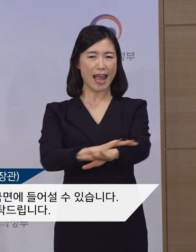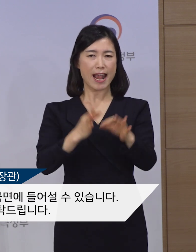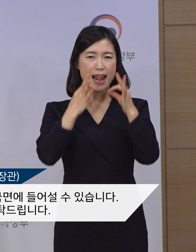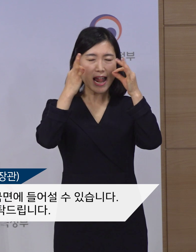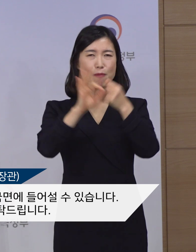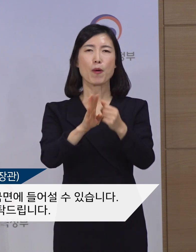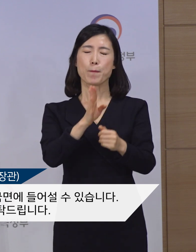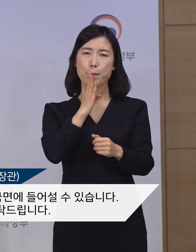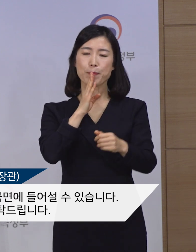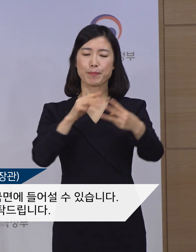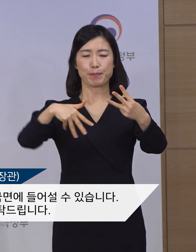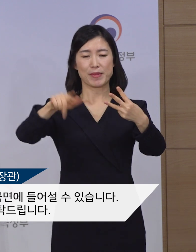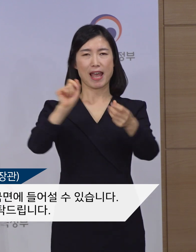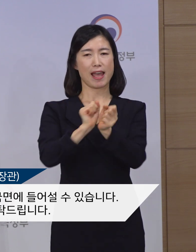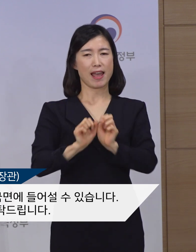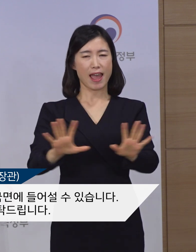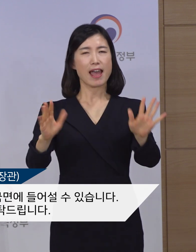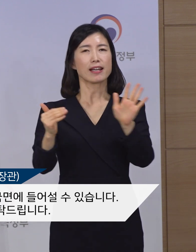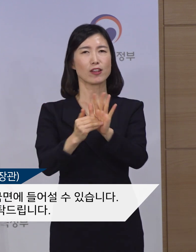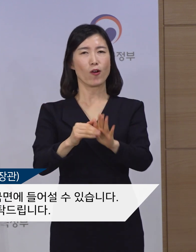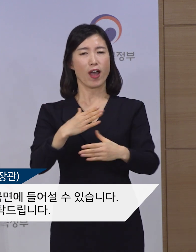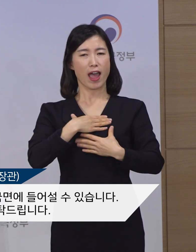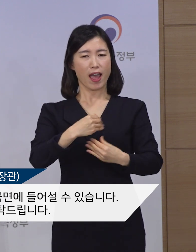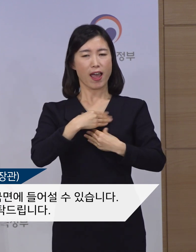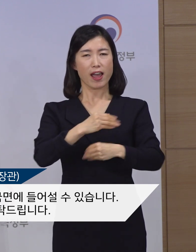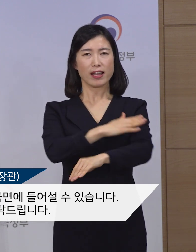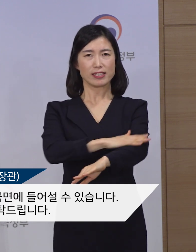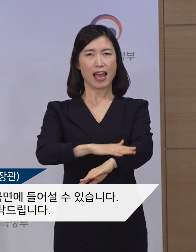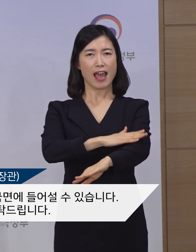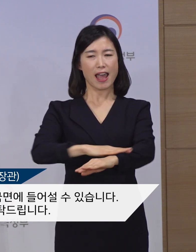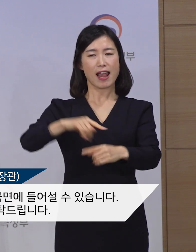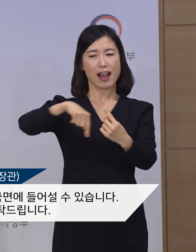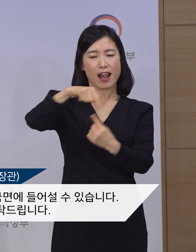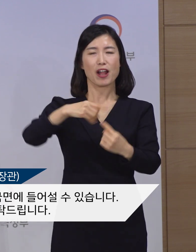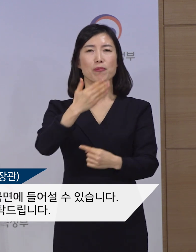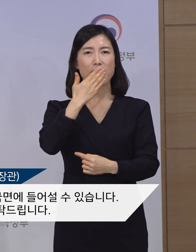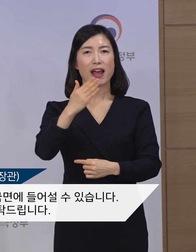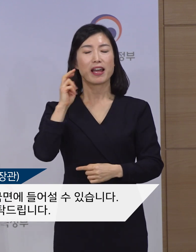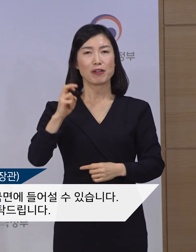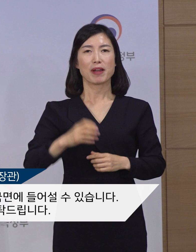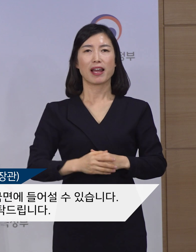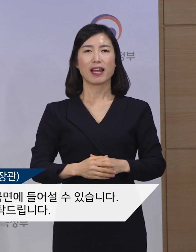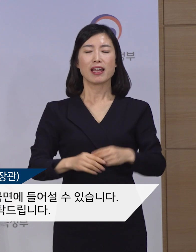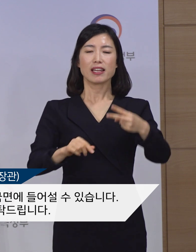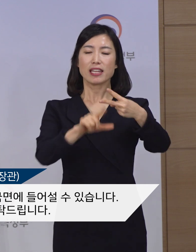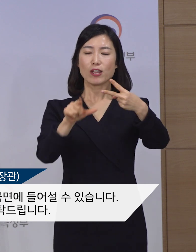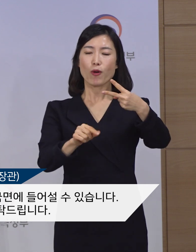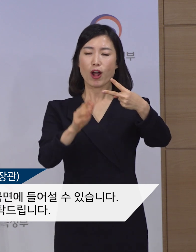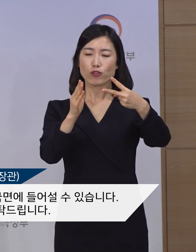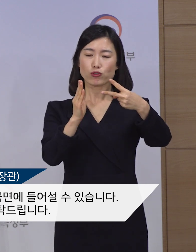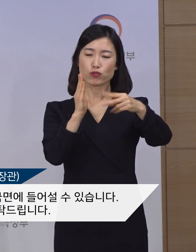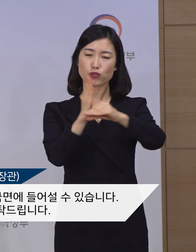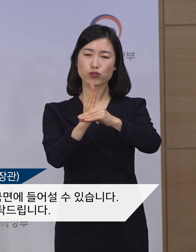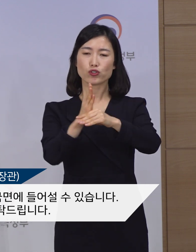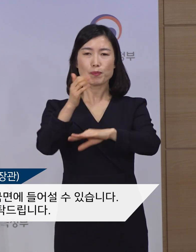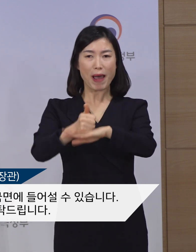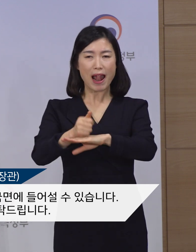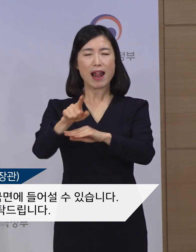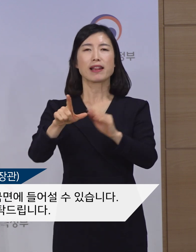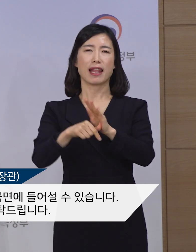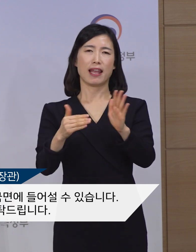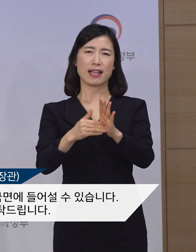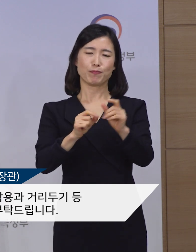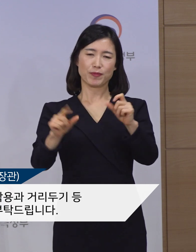극복하고 안정적인 대응 국면에 들어설 수 있습니다. 그때까지만 조금 더 함께 힘을